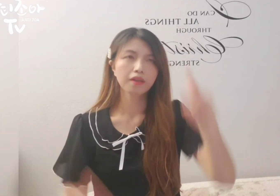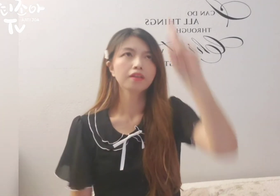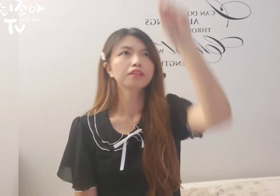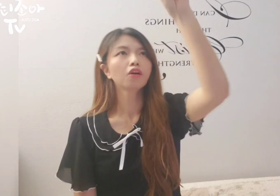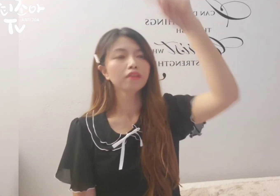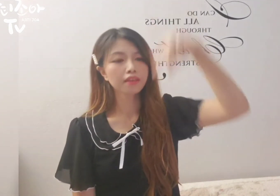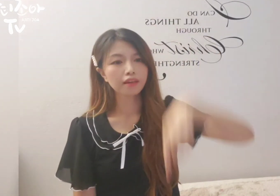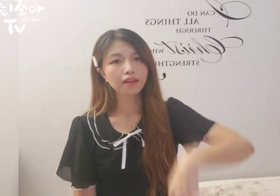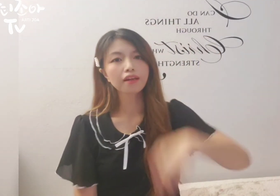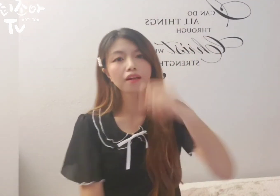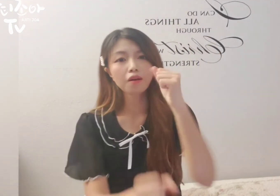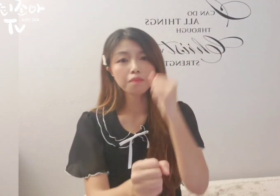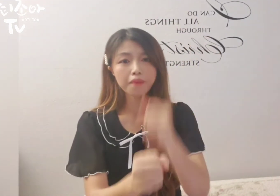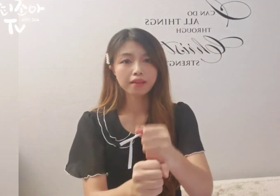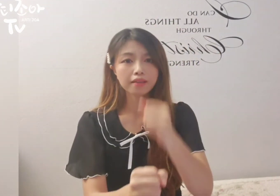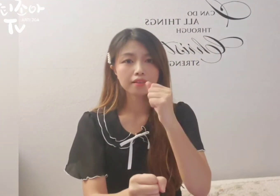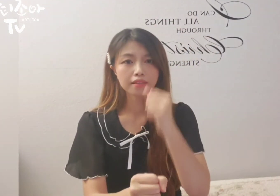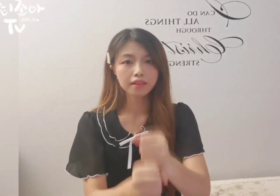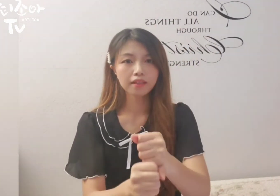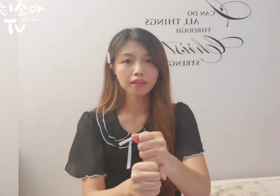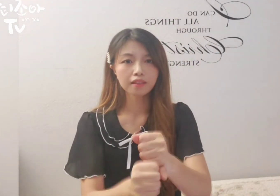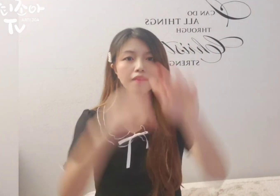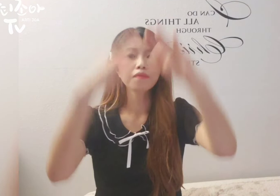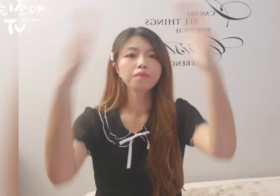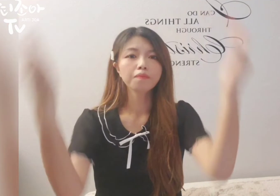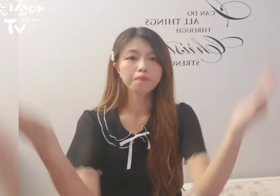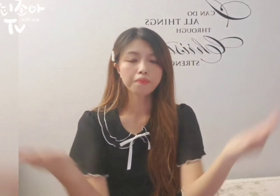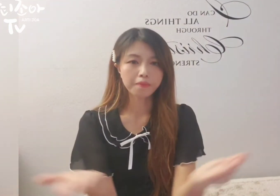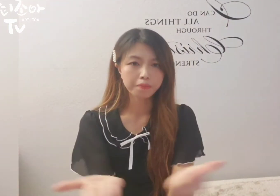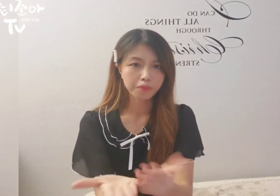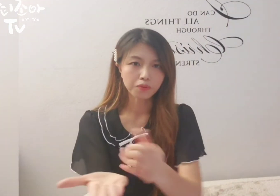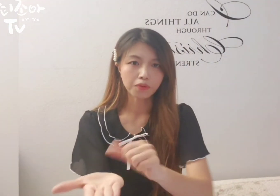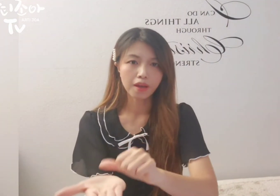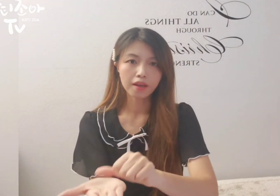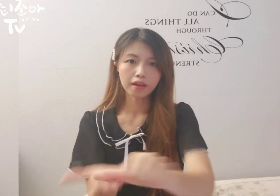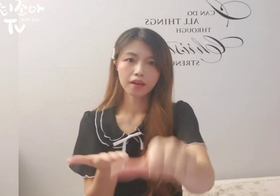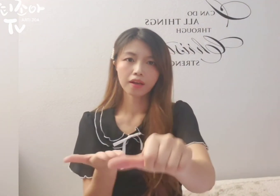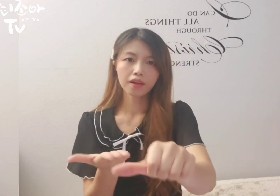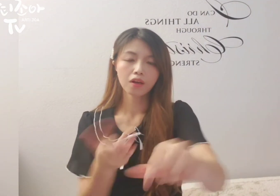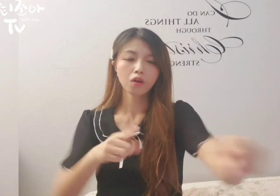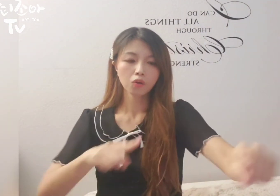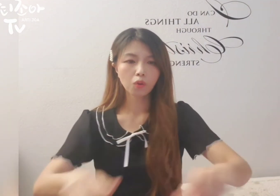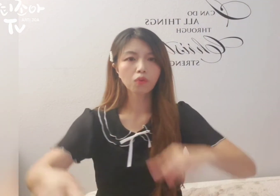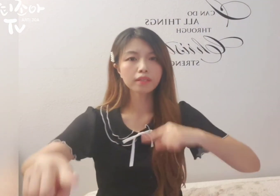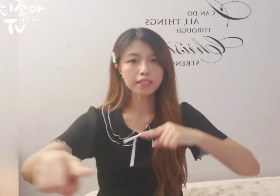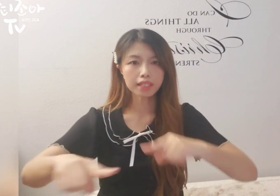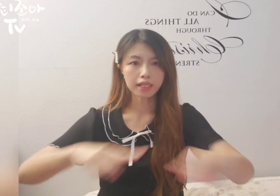천지를 만드신 만물의 통치